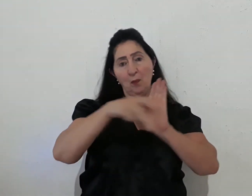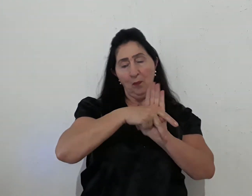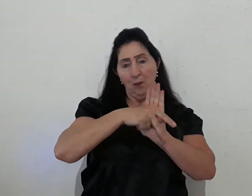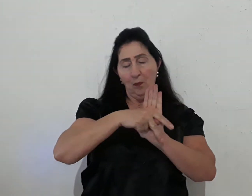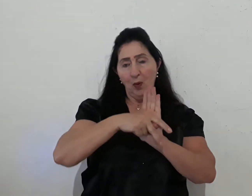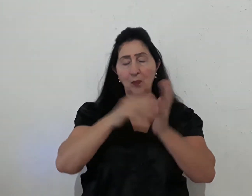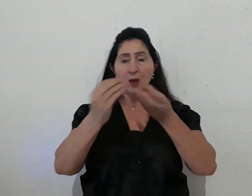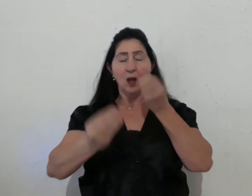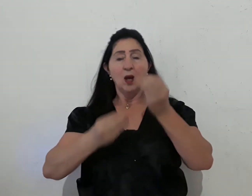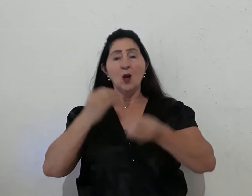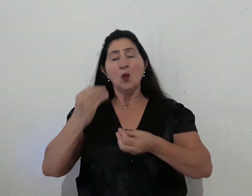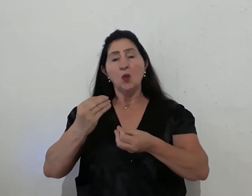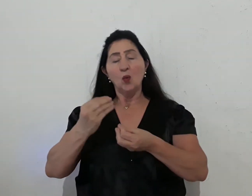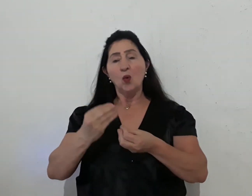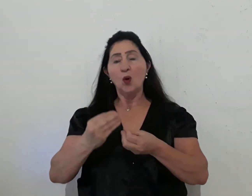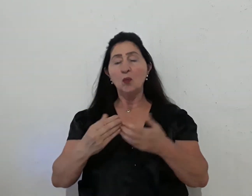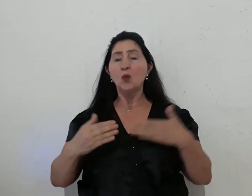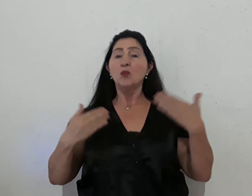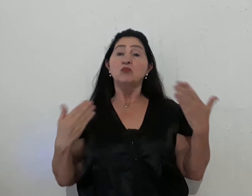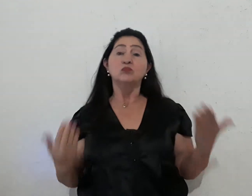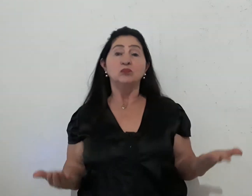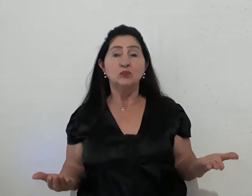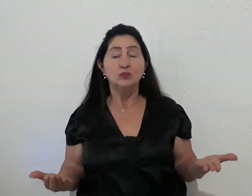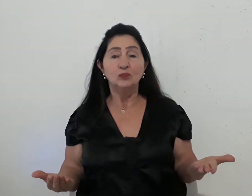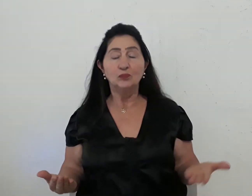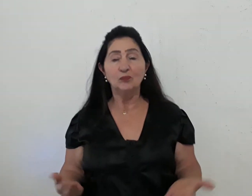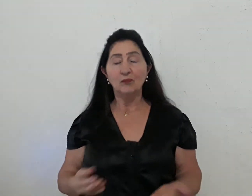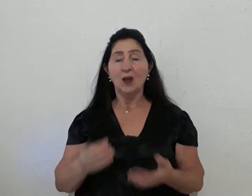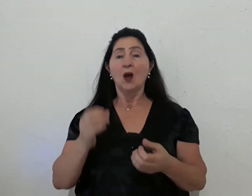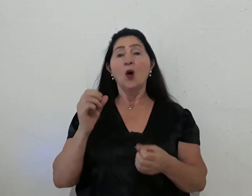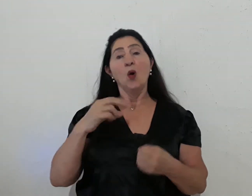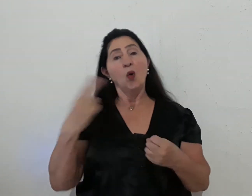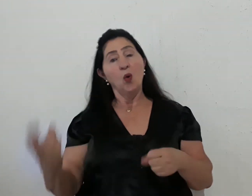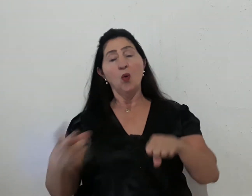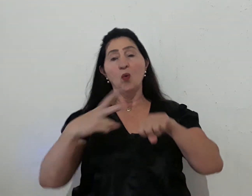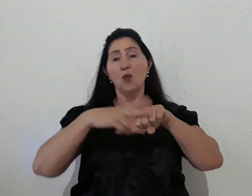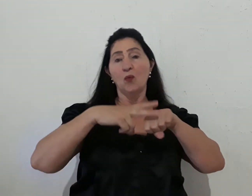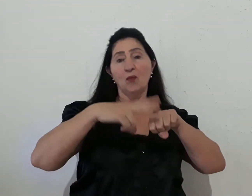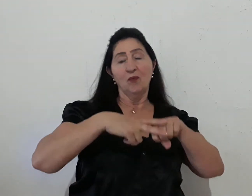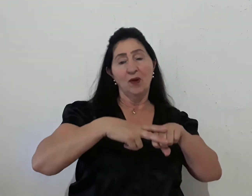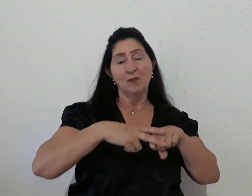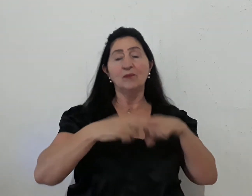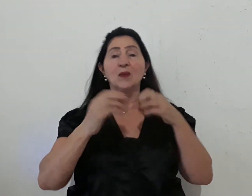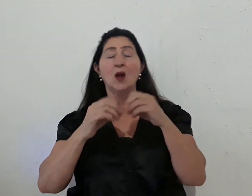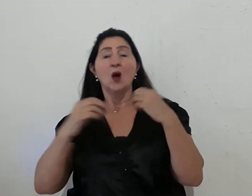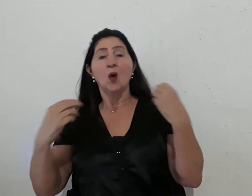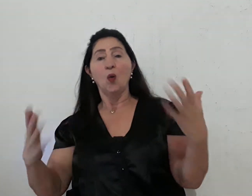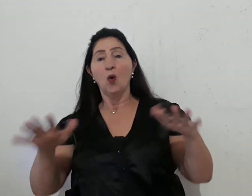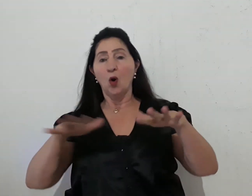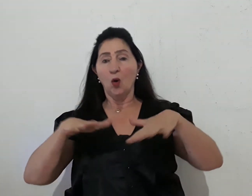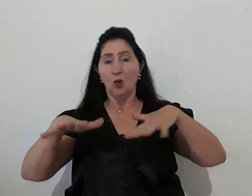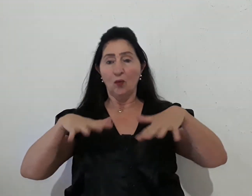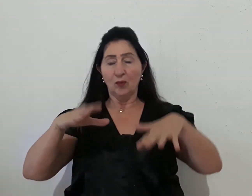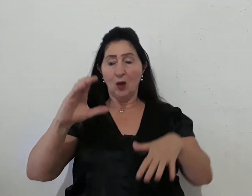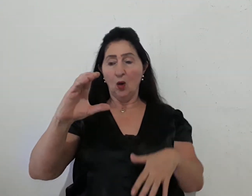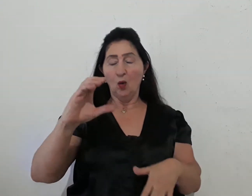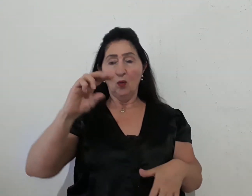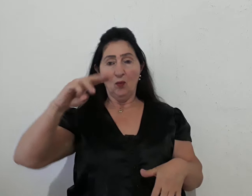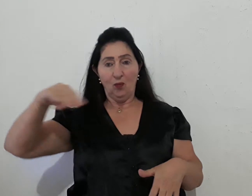uma posição determinada ou fazendo uma ação. A configuração da mão retrata a forma de